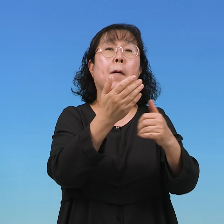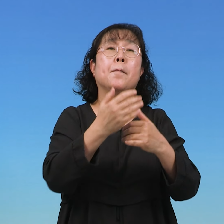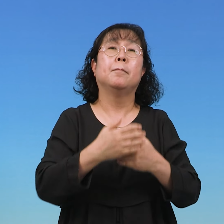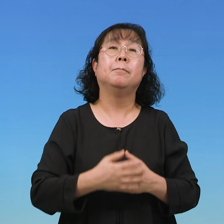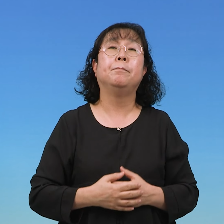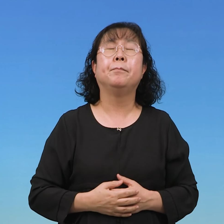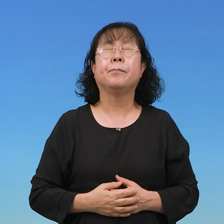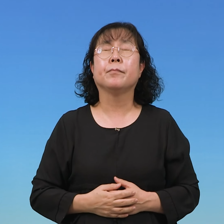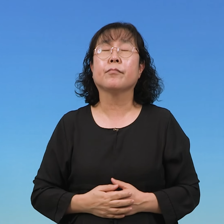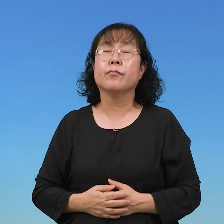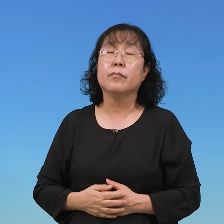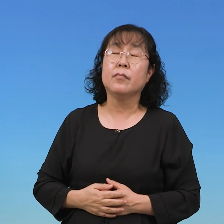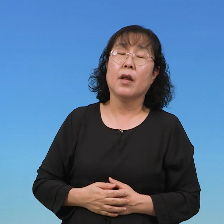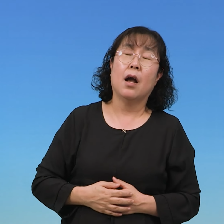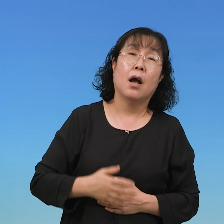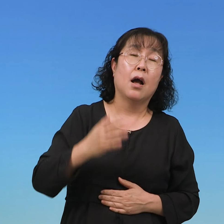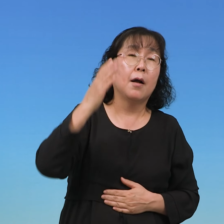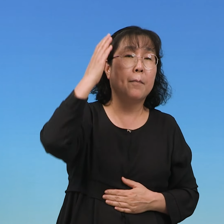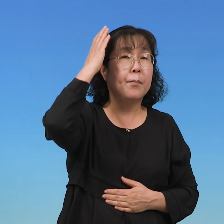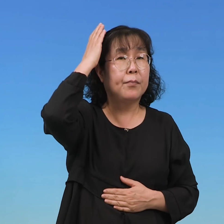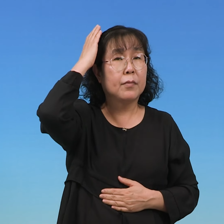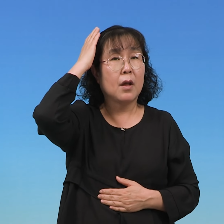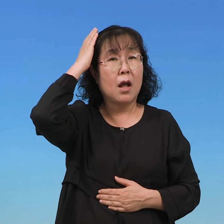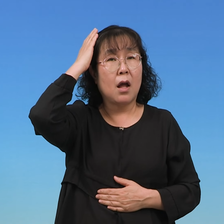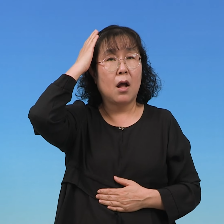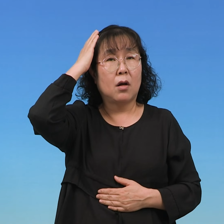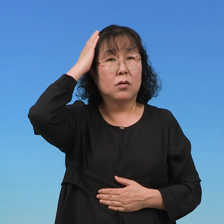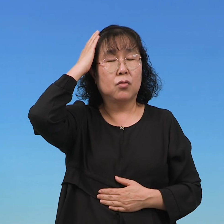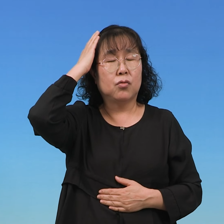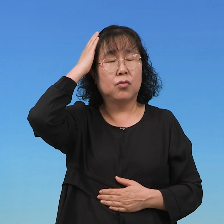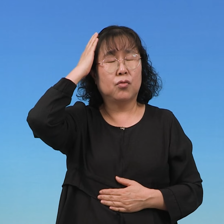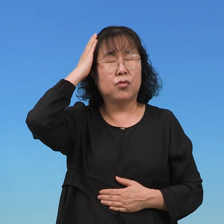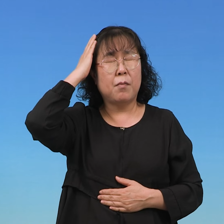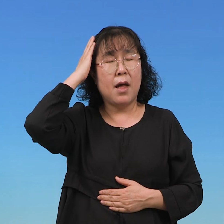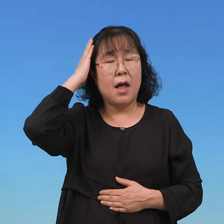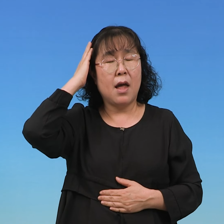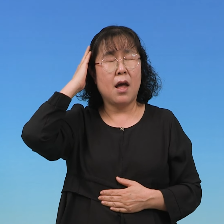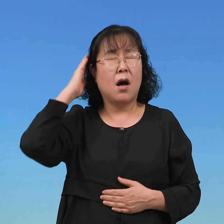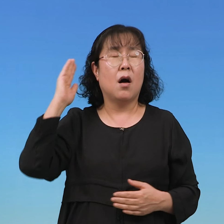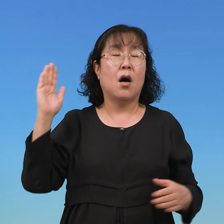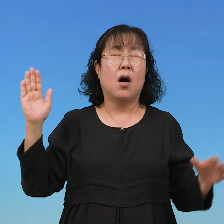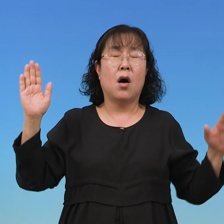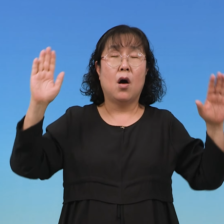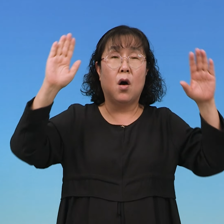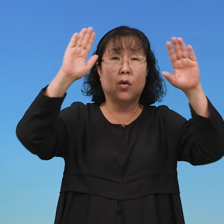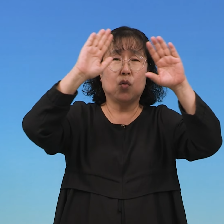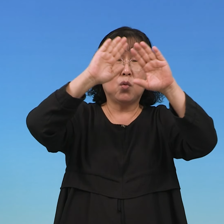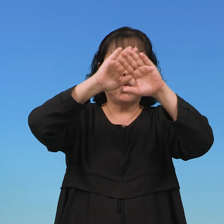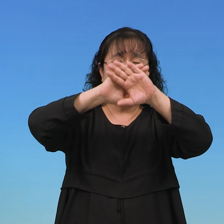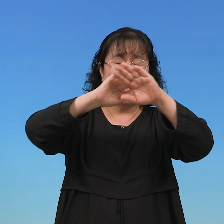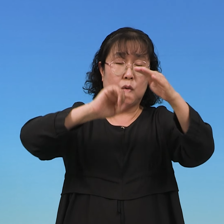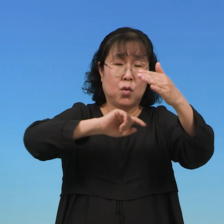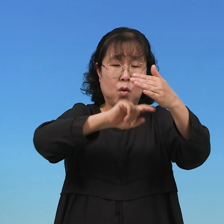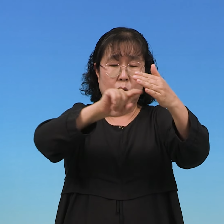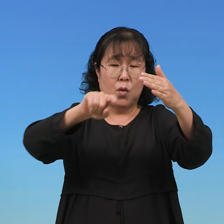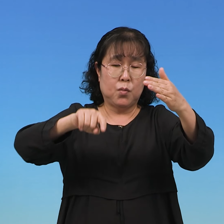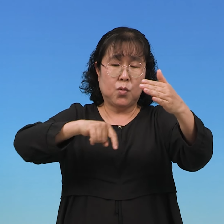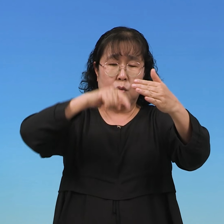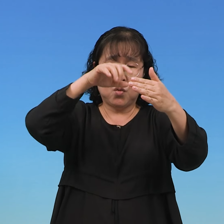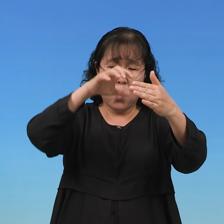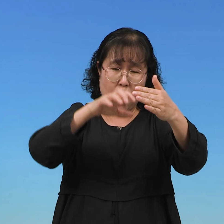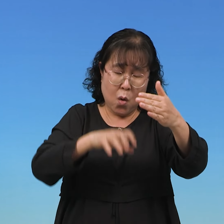채우리라. 어둠에 헤맬 때 흘리던 내 눈물, 어둠에 헤맬